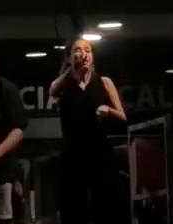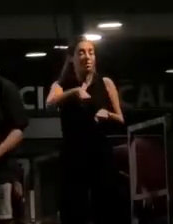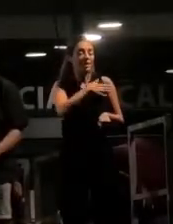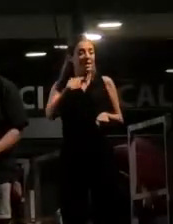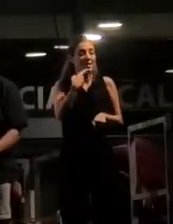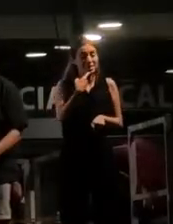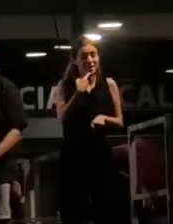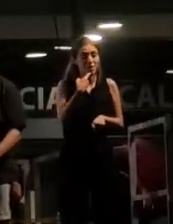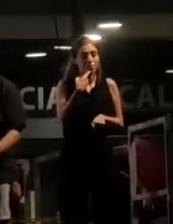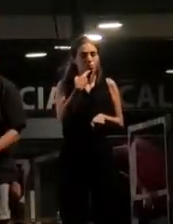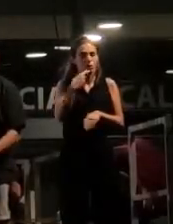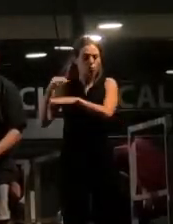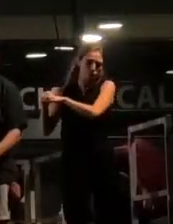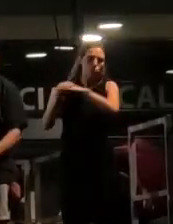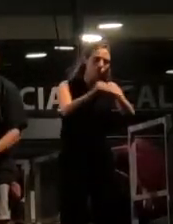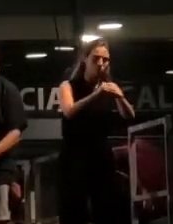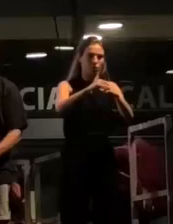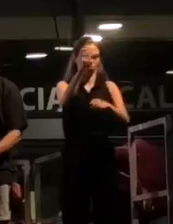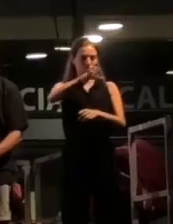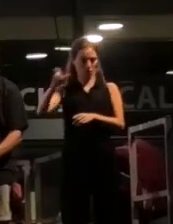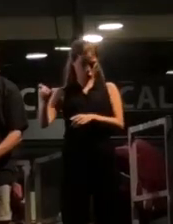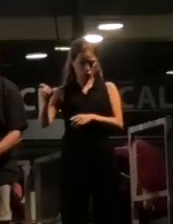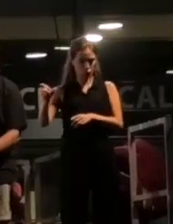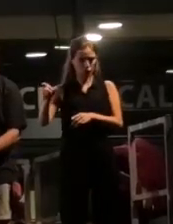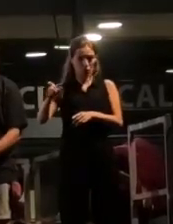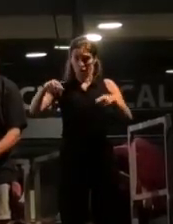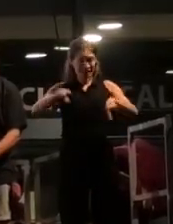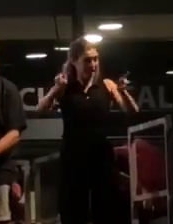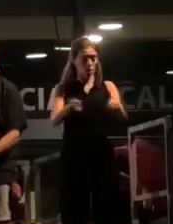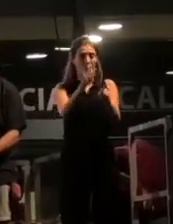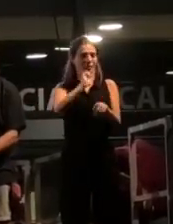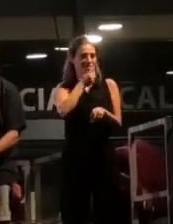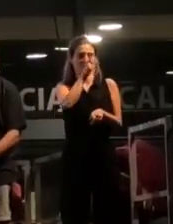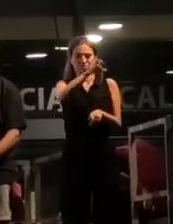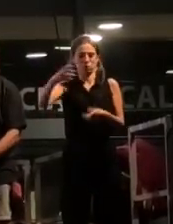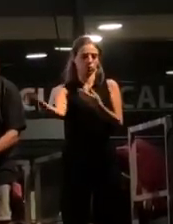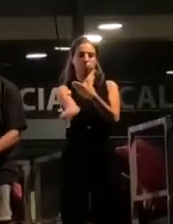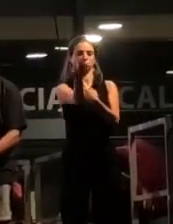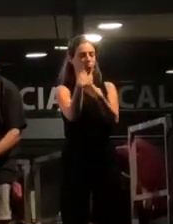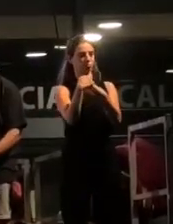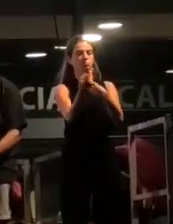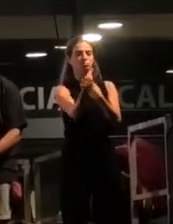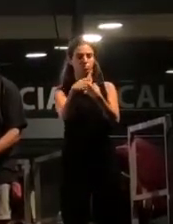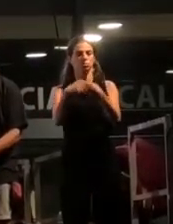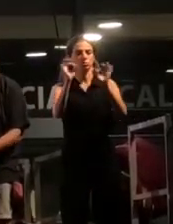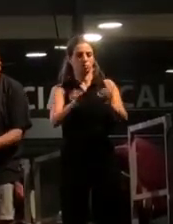dir arrossegar-hi la gent. Qualsevol persona que vulgui afegir-s'hi és